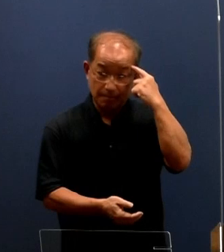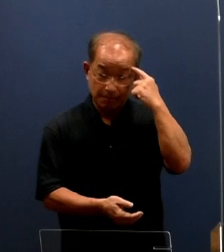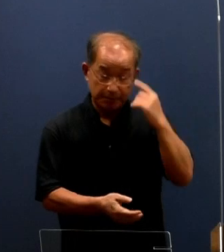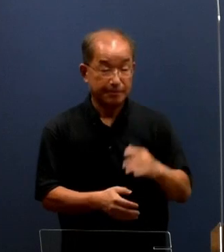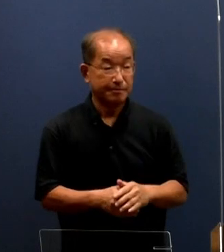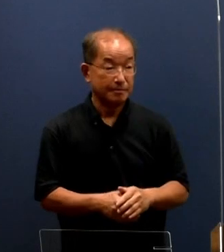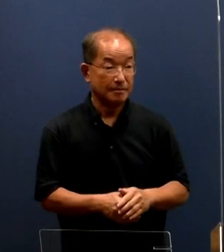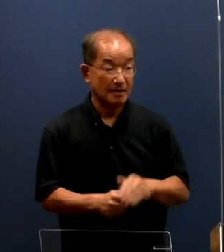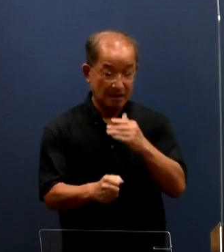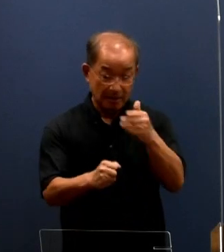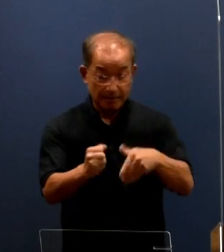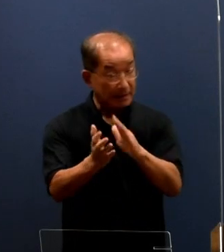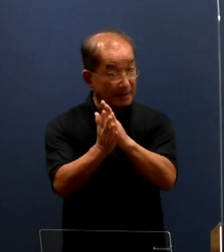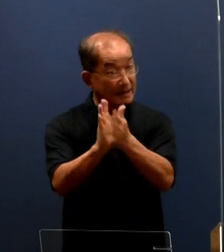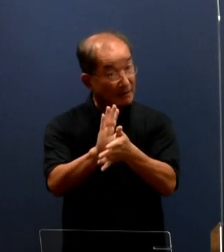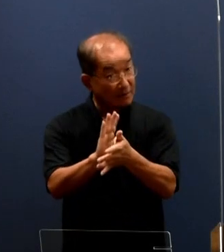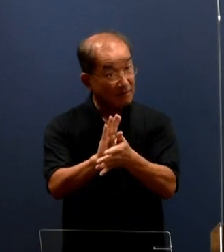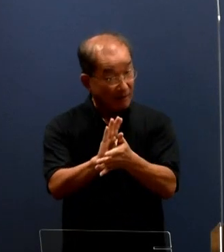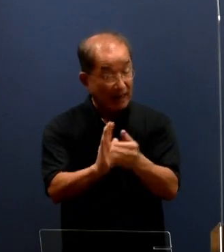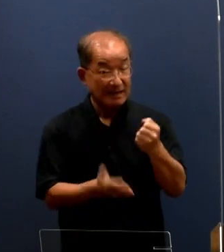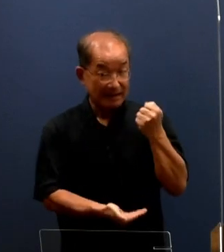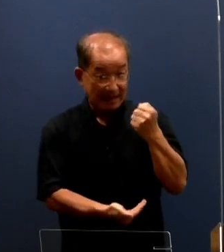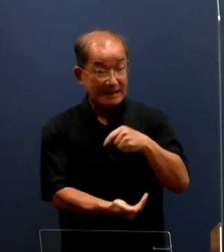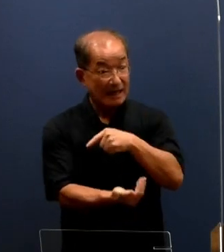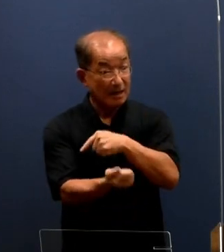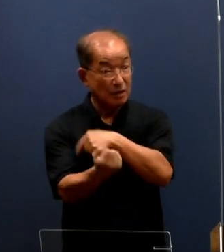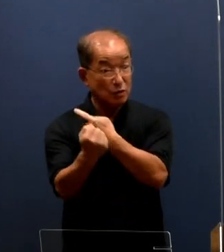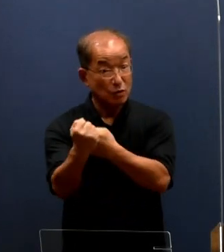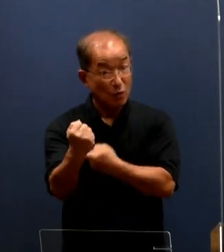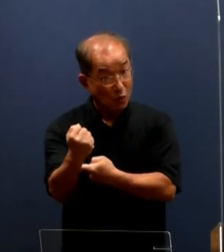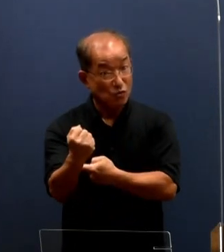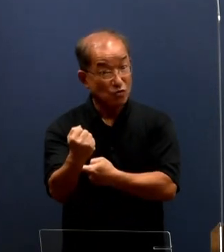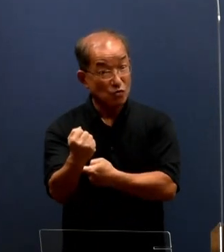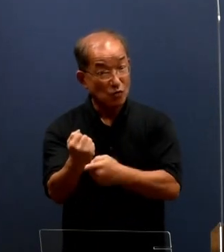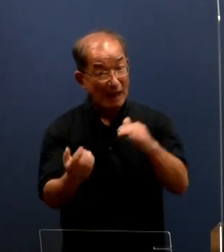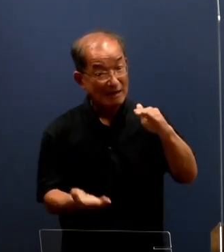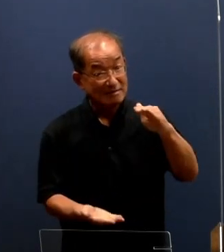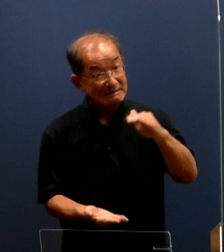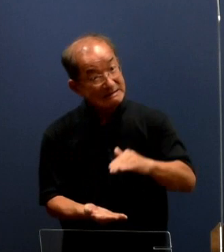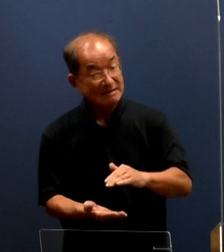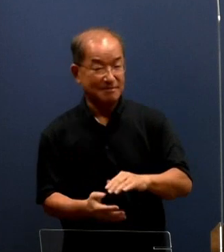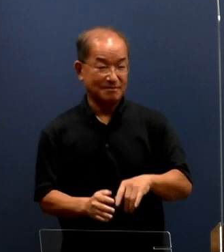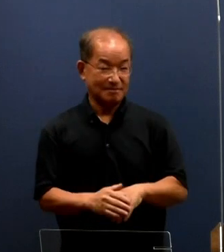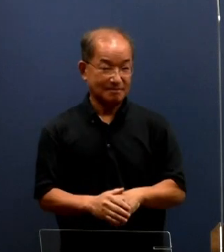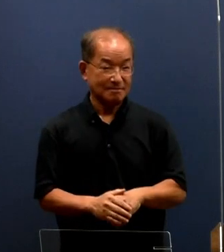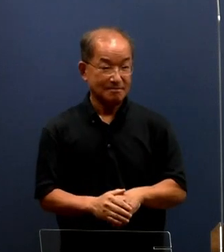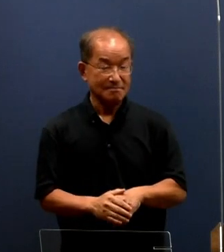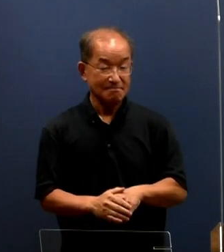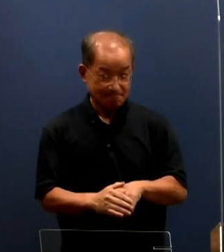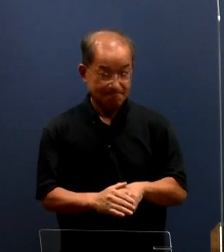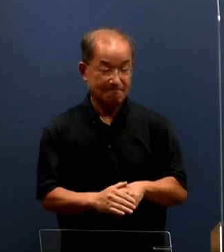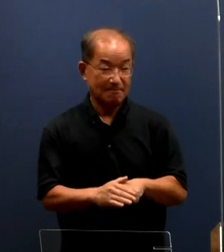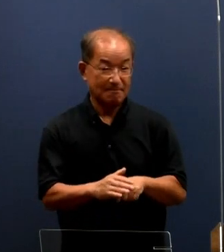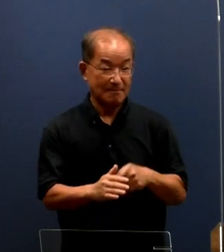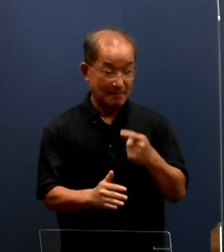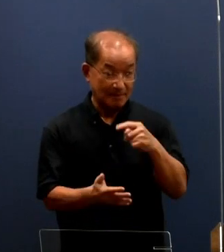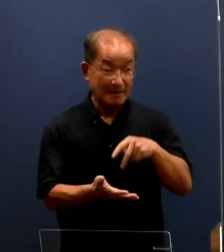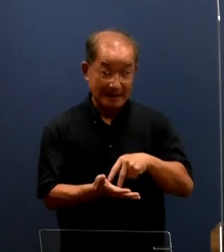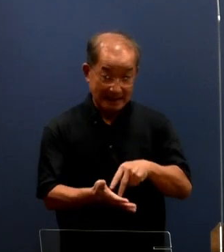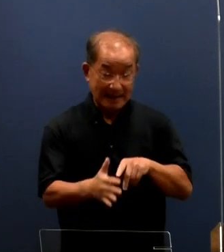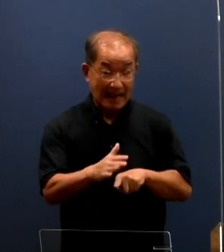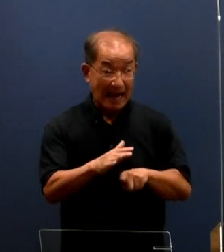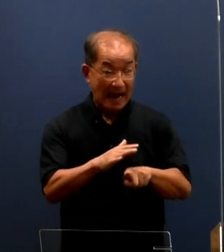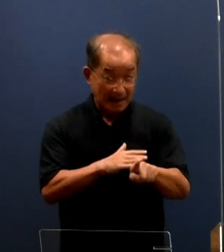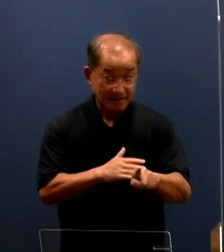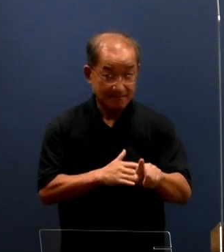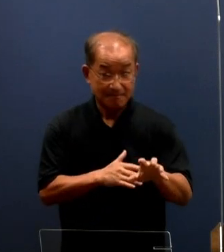詮一番下なので、そういうその初物 を取り扱う余力